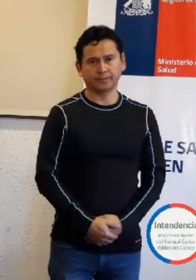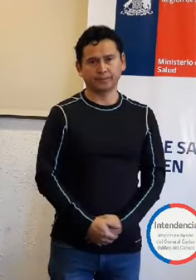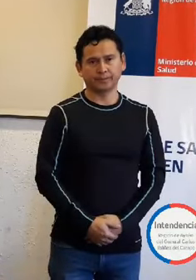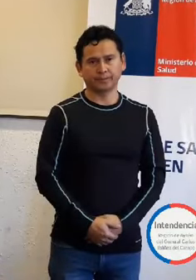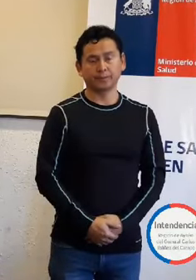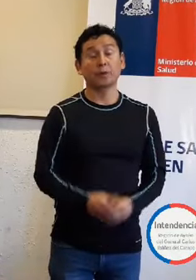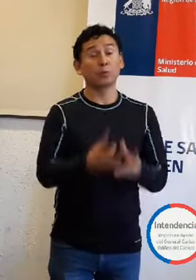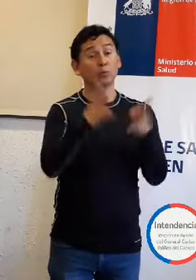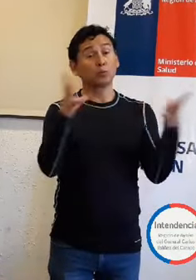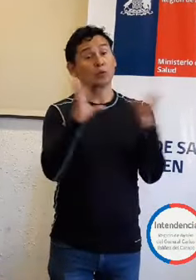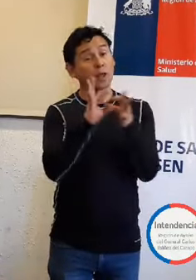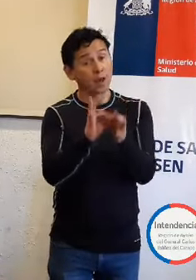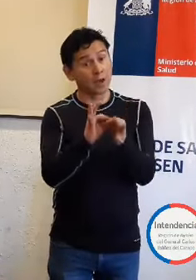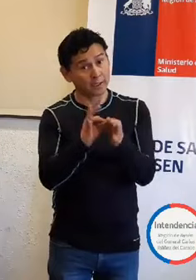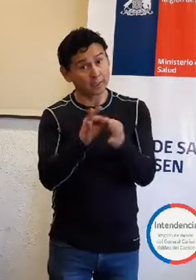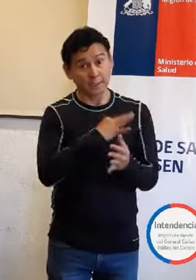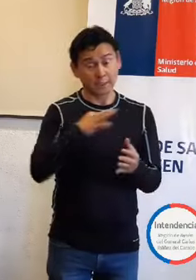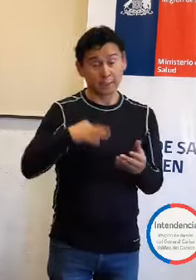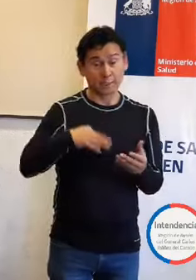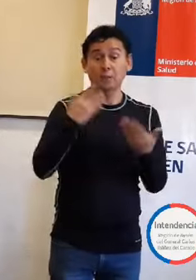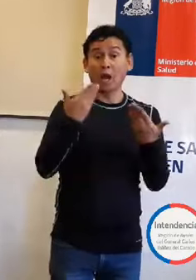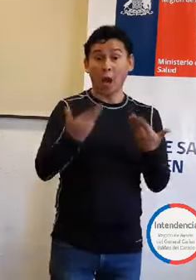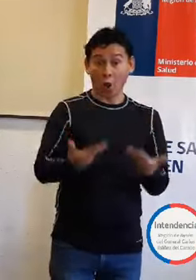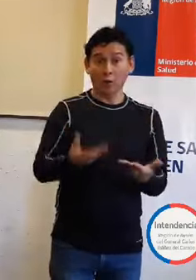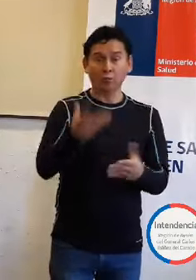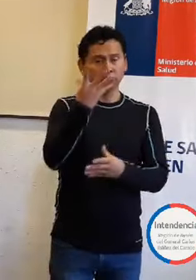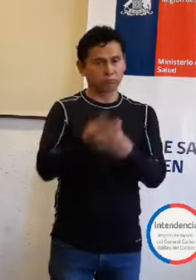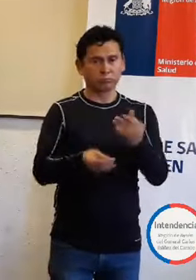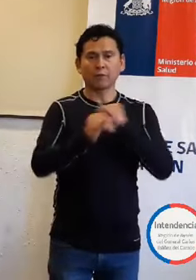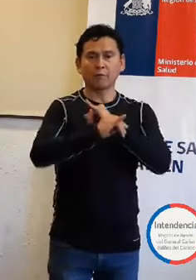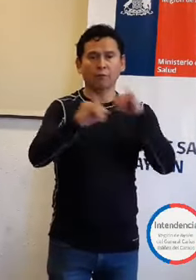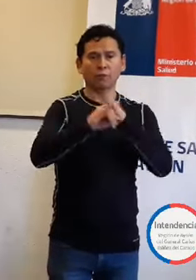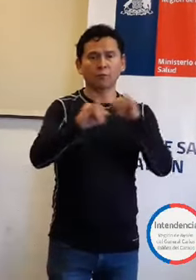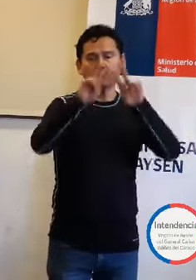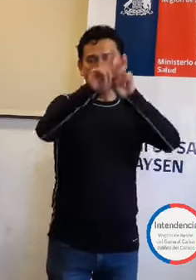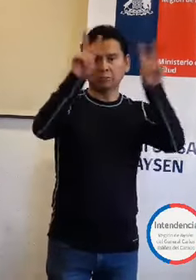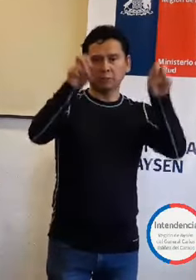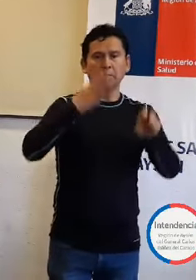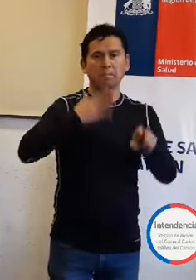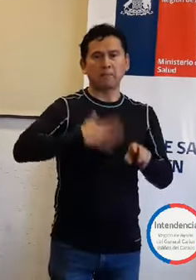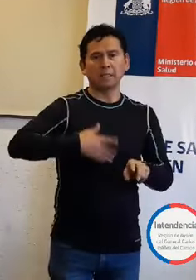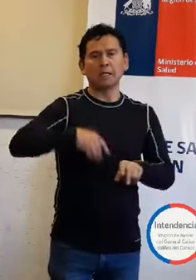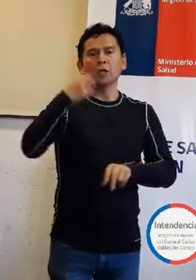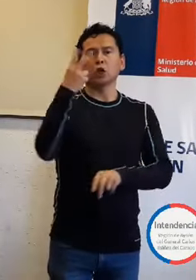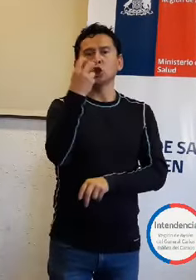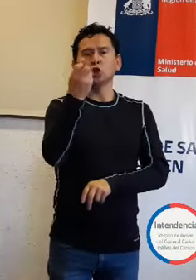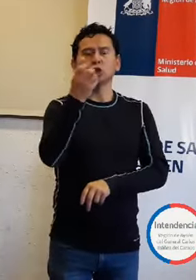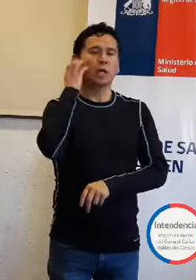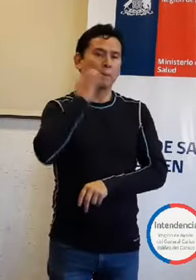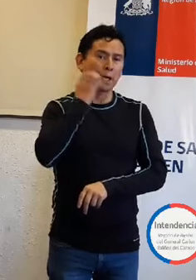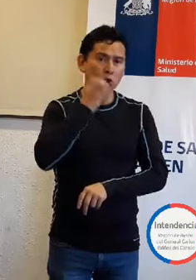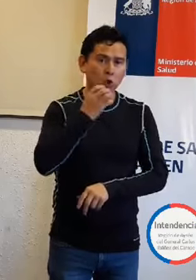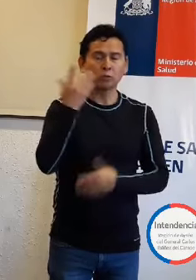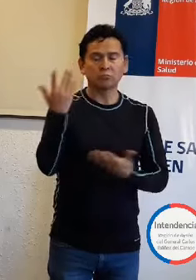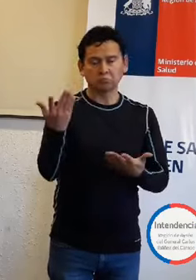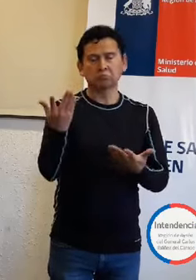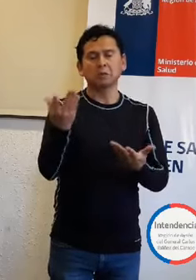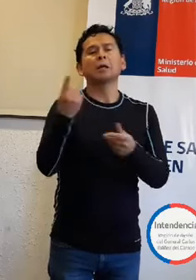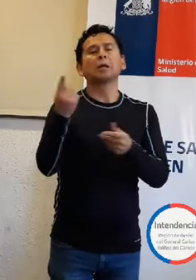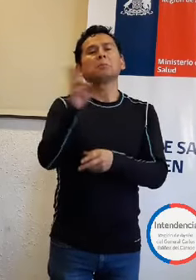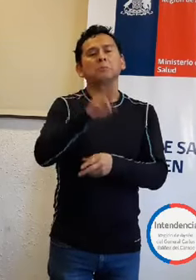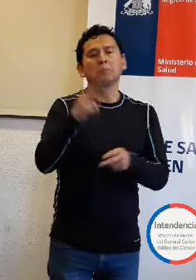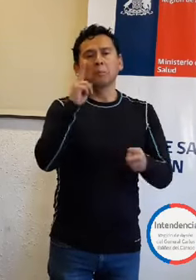Muchas gracias Ceremi y con esto damos término a este reporte correspondiente el día martes 12 de mayo invitándolos a